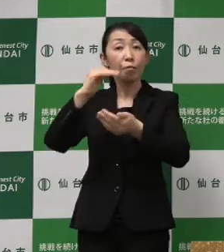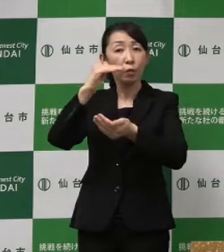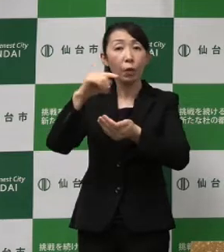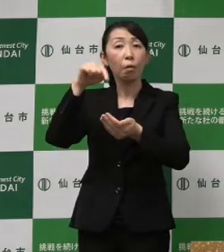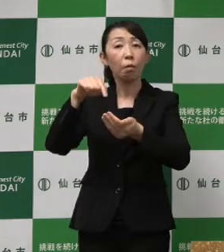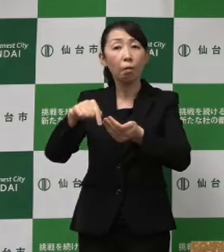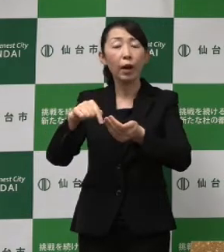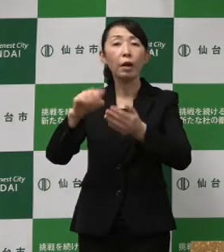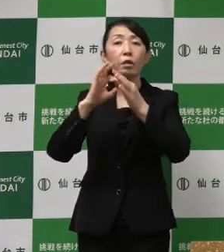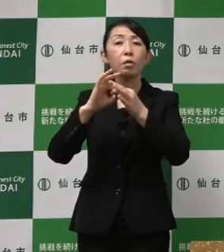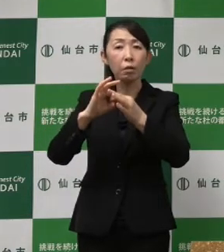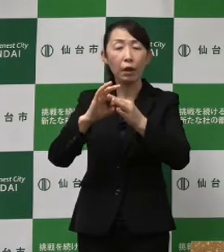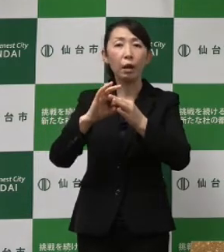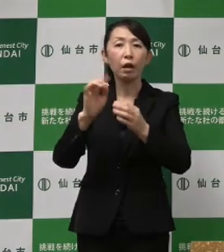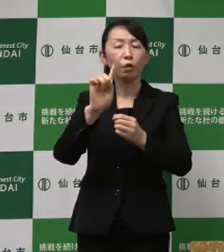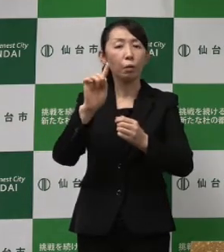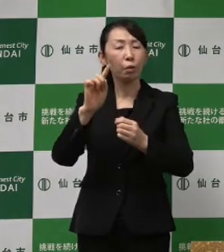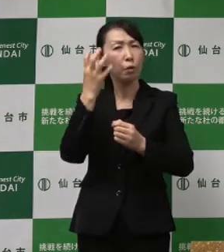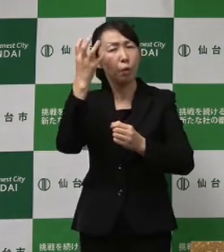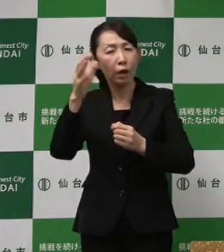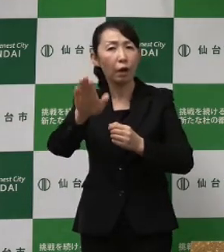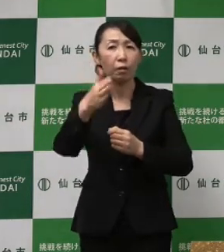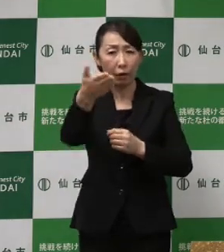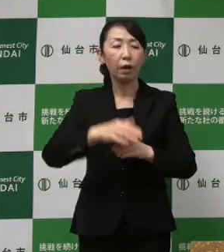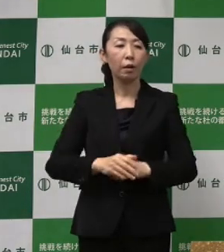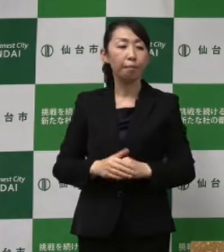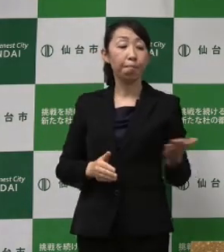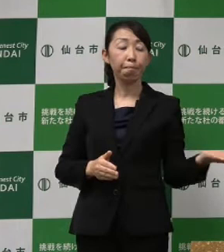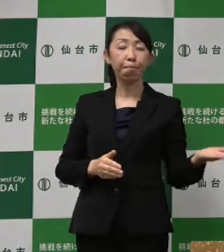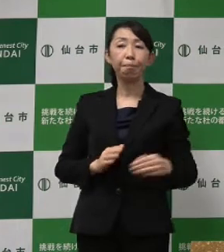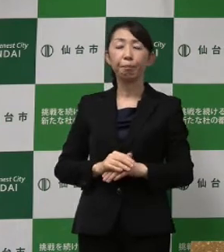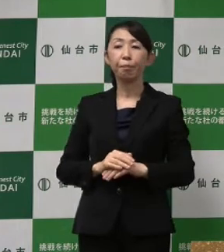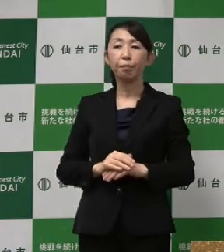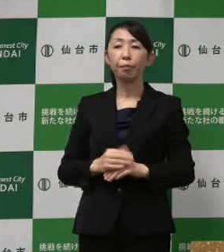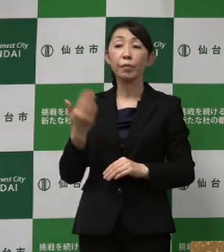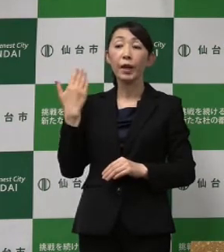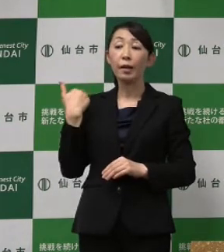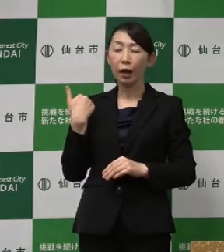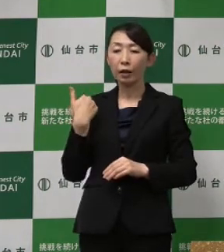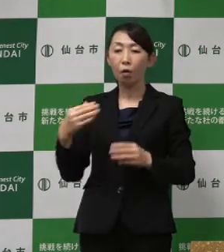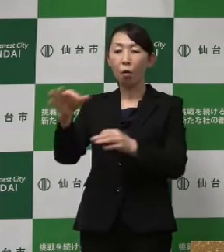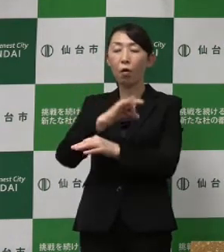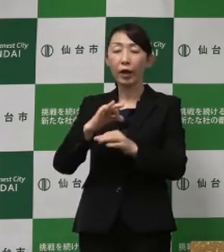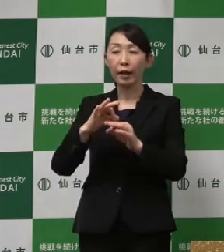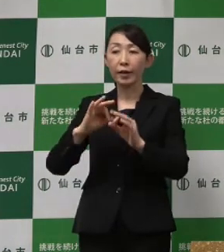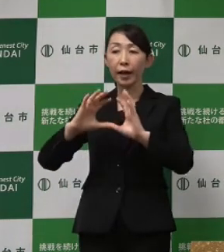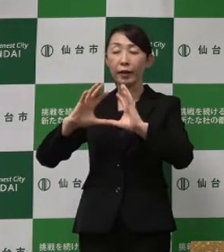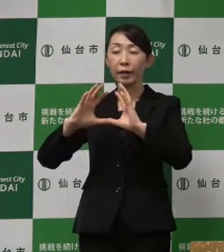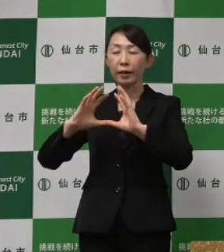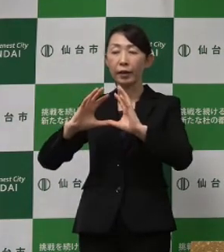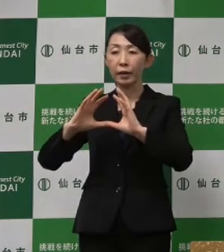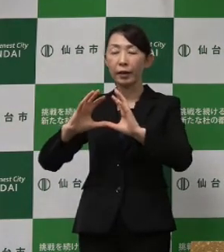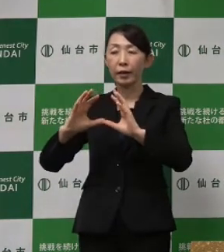ところを想定していらっしゃる んですか。前回も経済界の皆様方等とさまざま